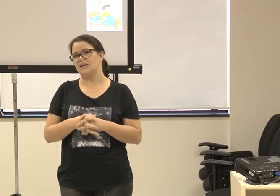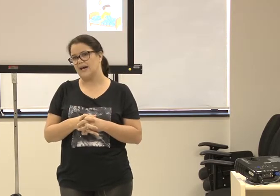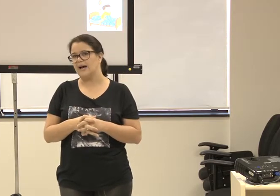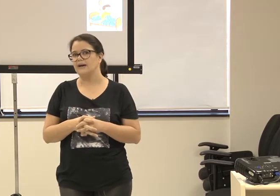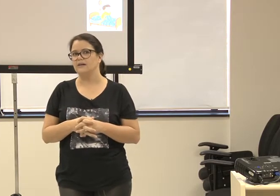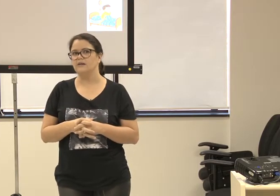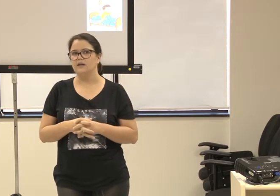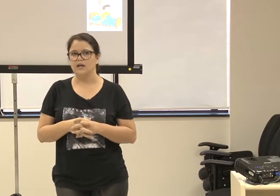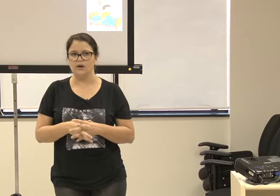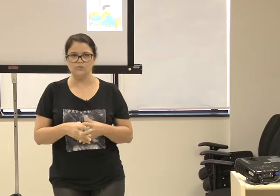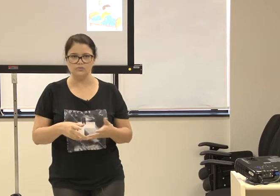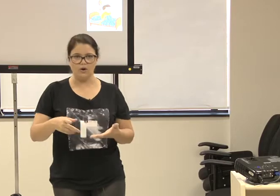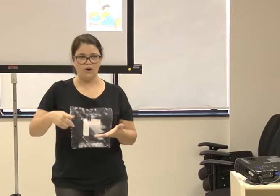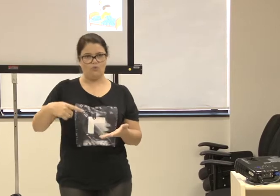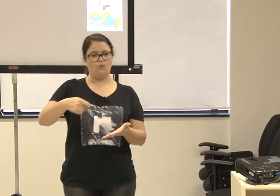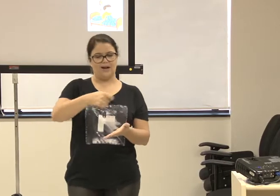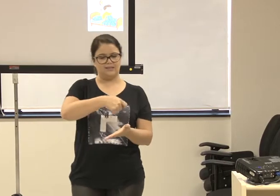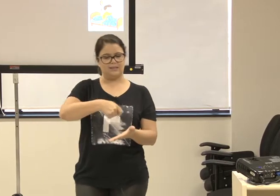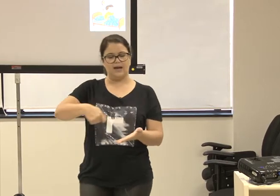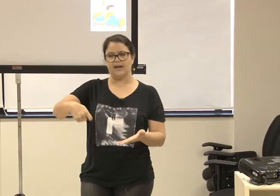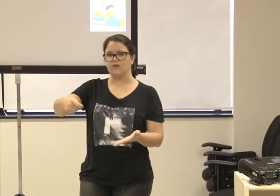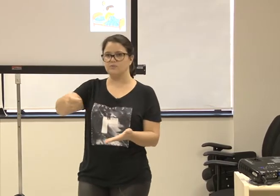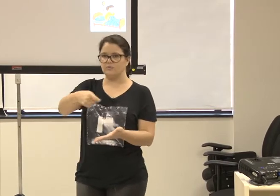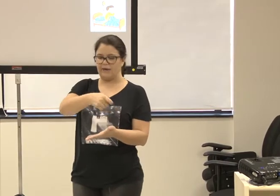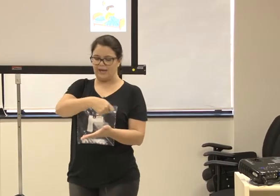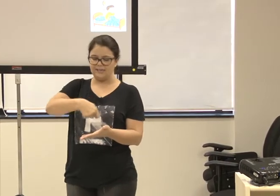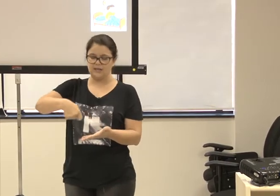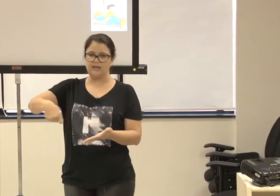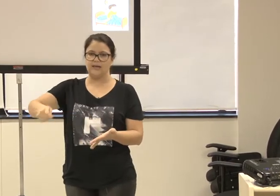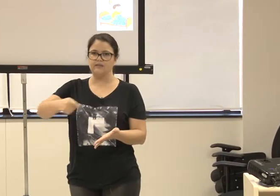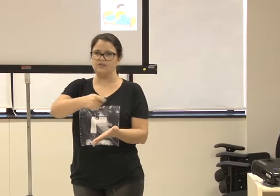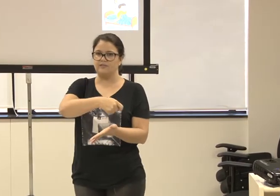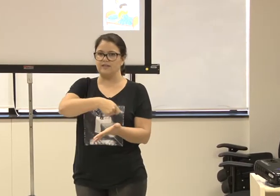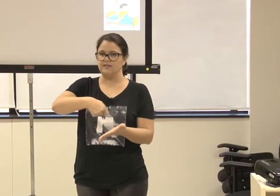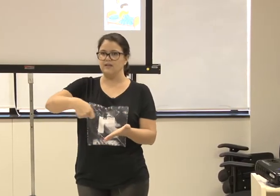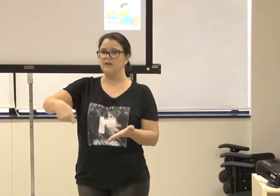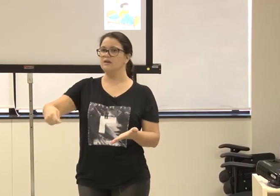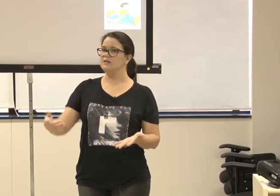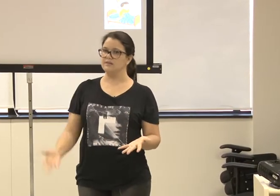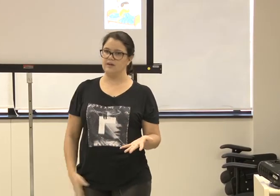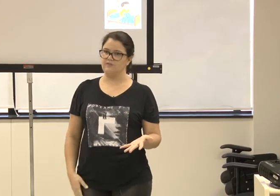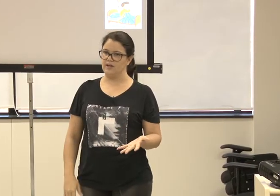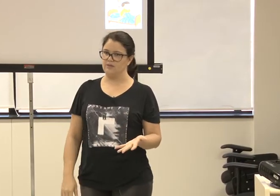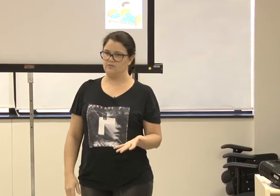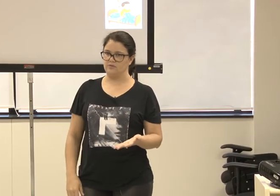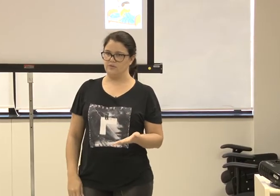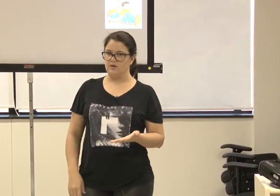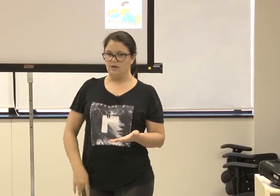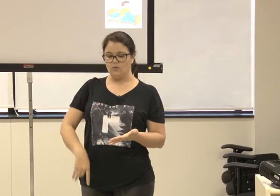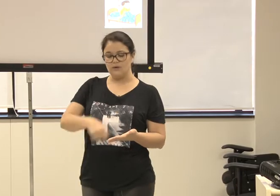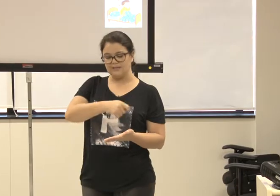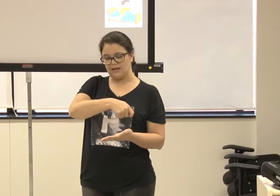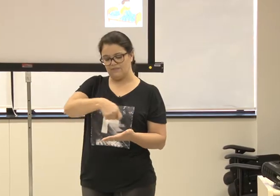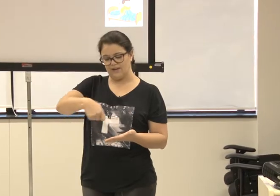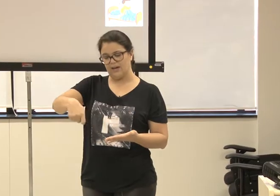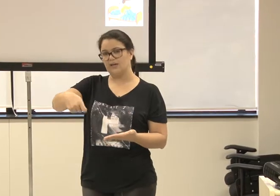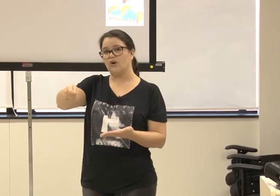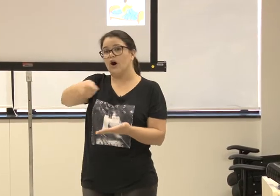assinar, eu não dou o assinar. É como se eu pegasse a caneta e estivesse escrevendo. O escrever, ele